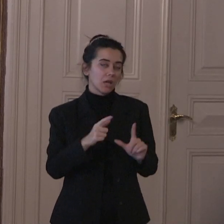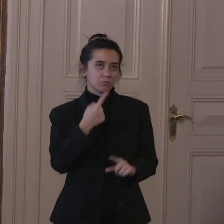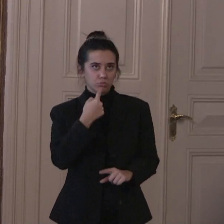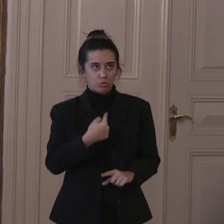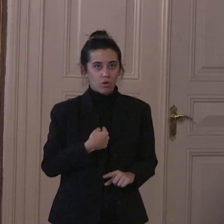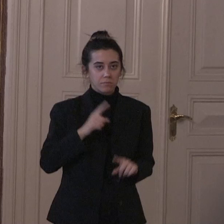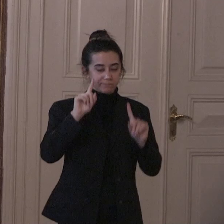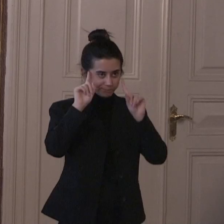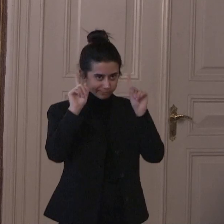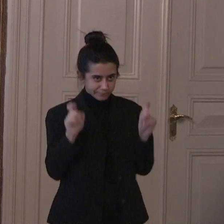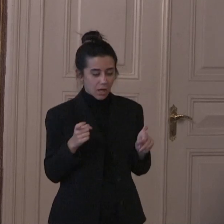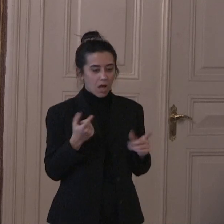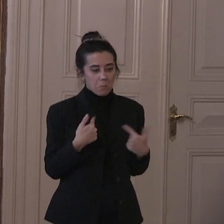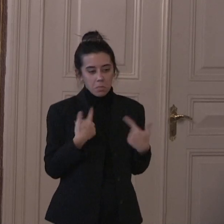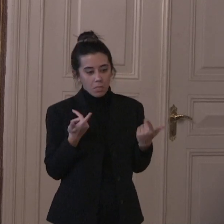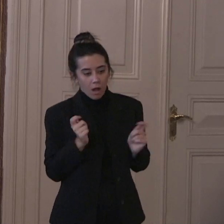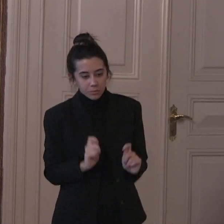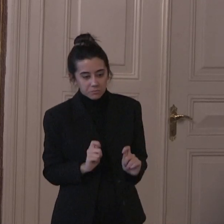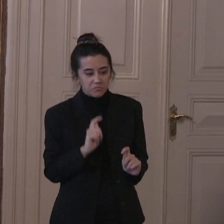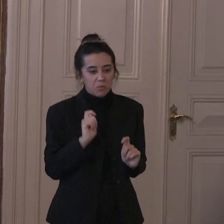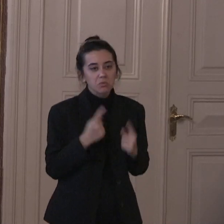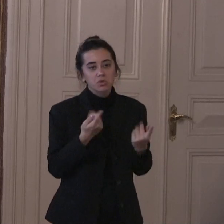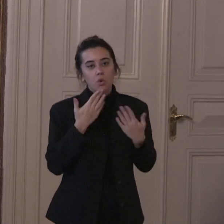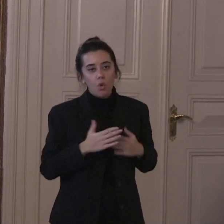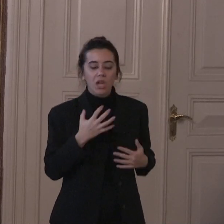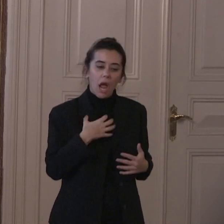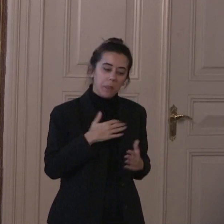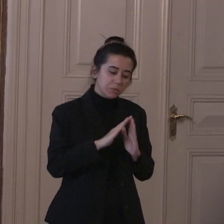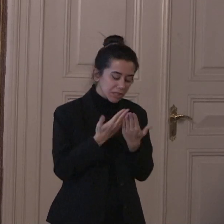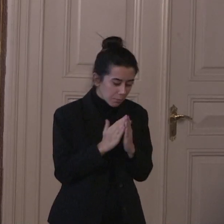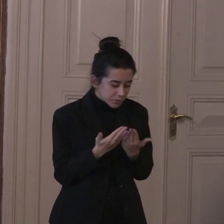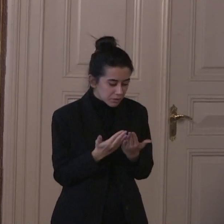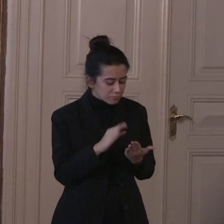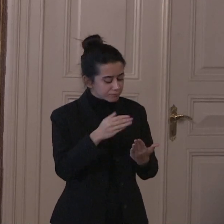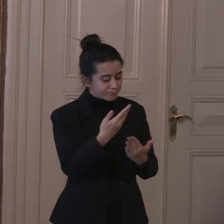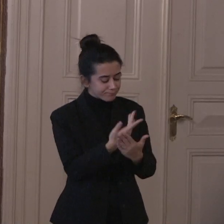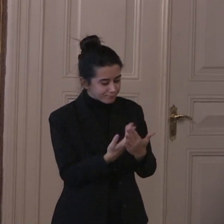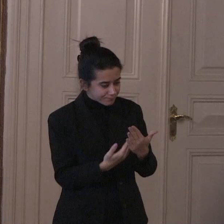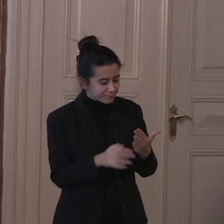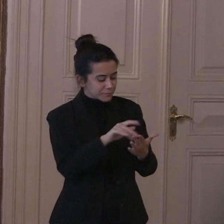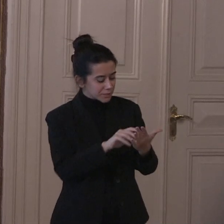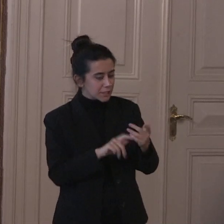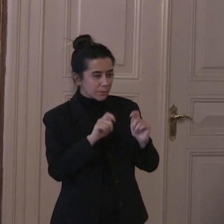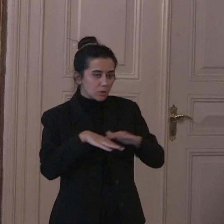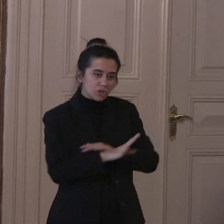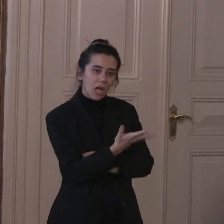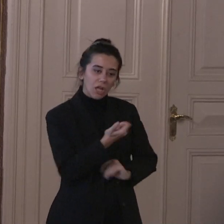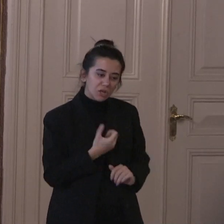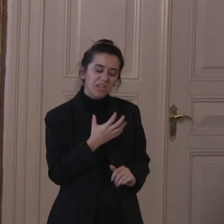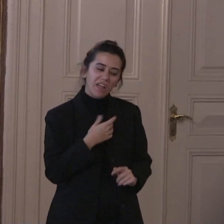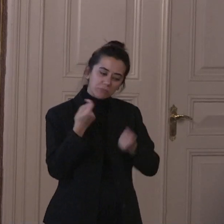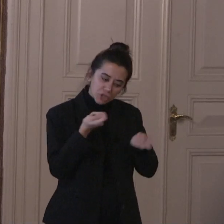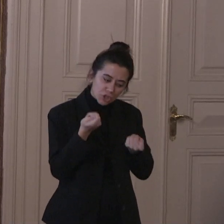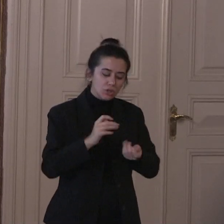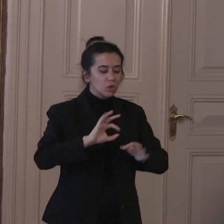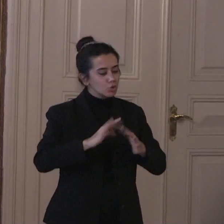şöyle düşünüyordum, o zaman artık yapacak bir şey yok. Kitaplara bir şekilde tarattıktan sonra artık kendi işimi kendim hallederim, bir şekilde sorunumu çözerim